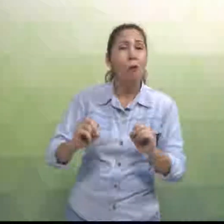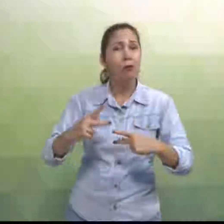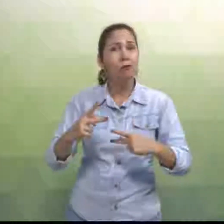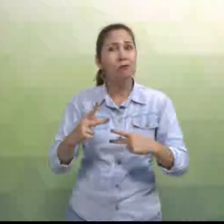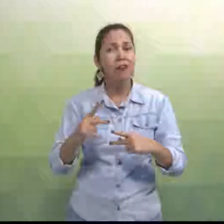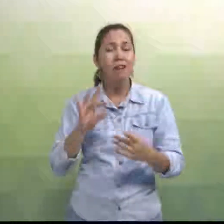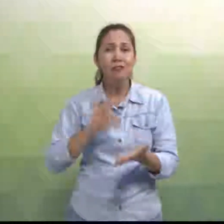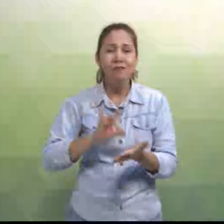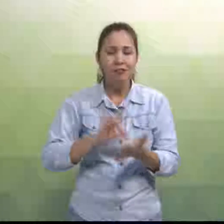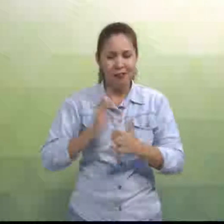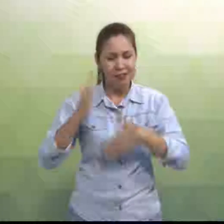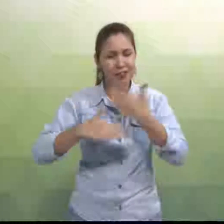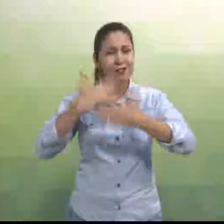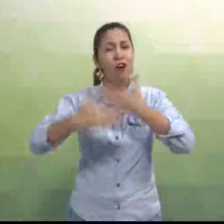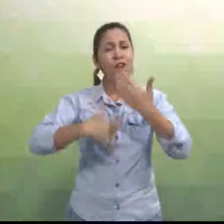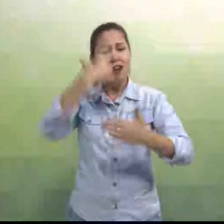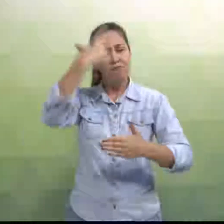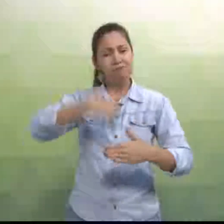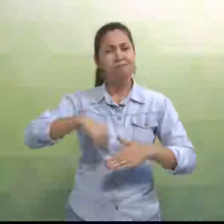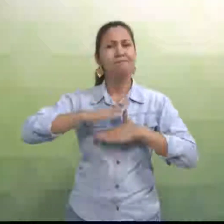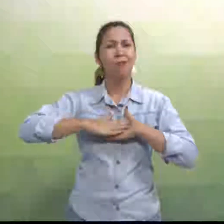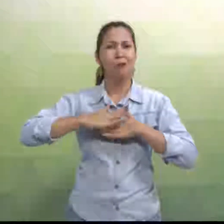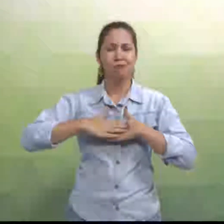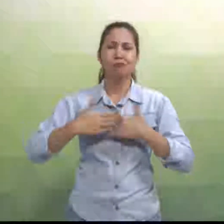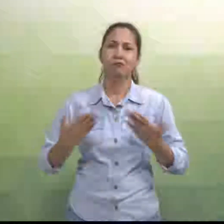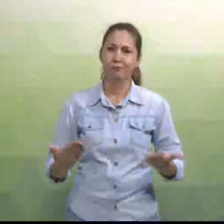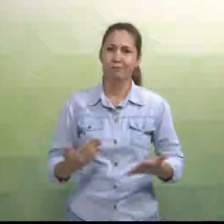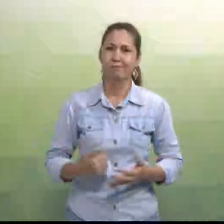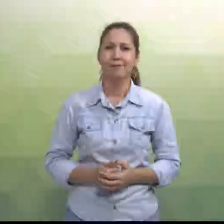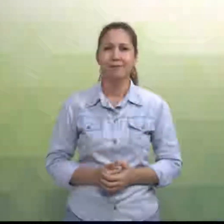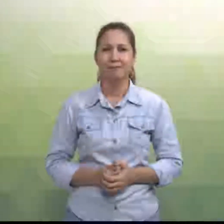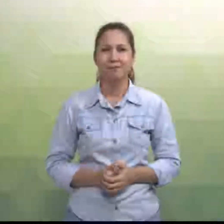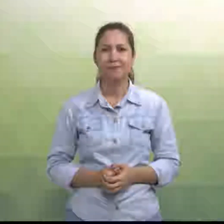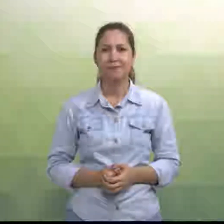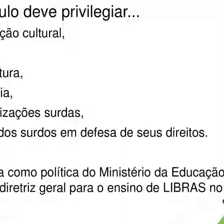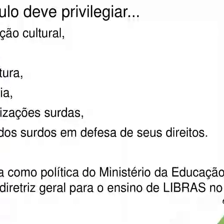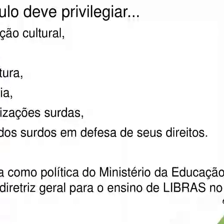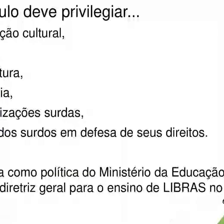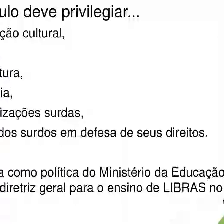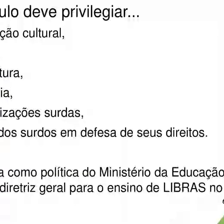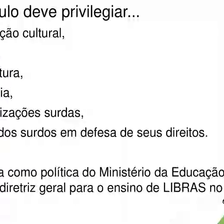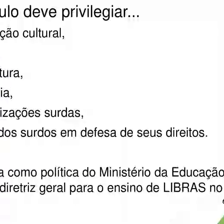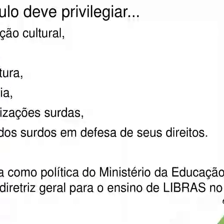proporcionando conhecimentos e desenvolvimentos para esse surdo, bem como autonomia.